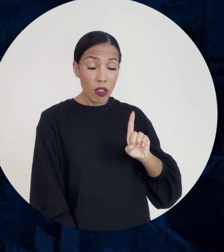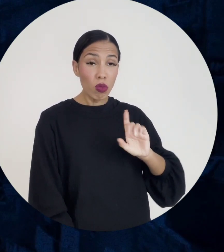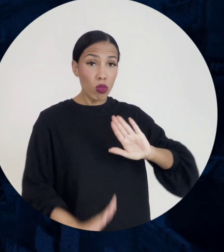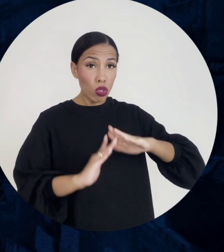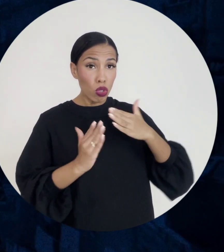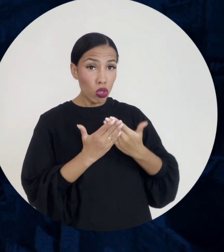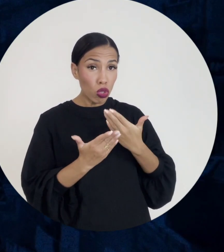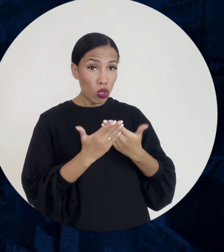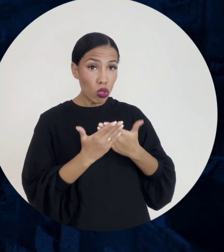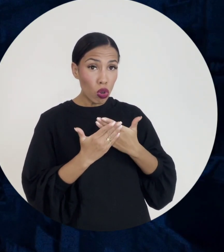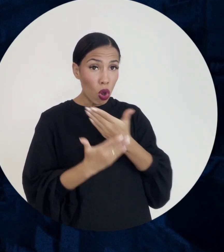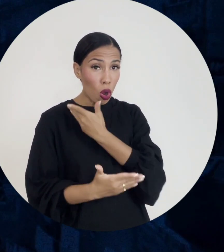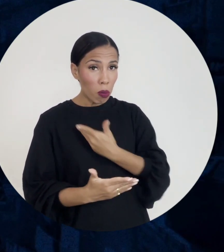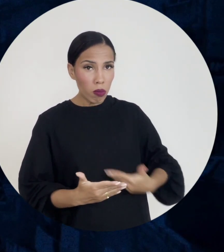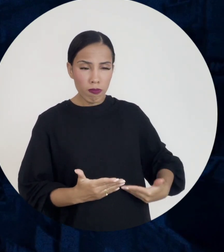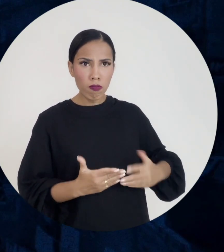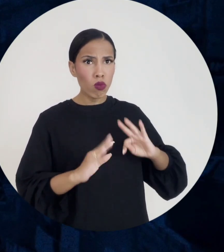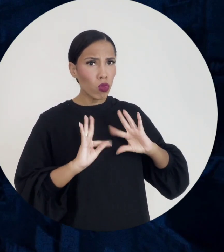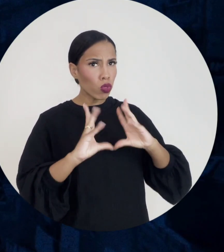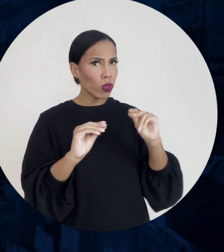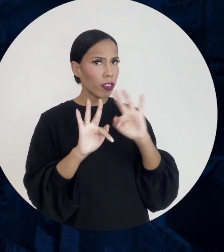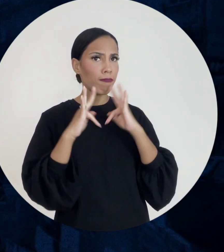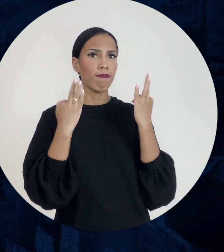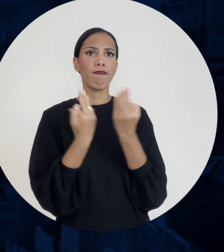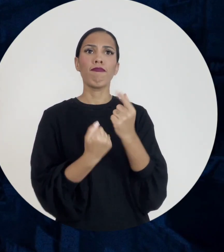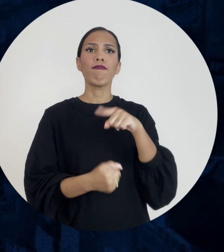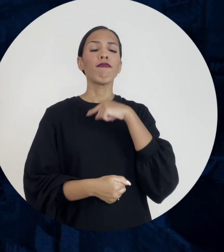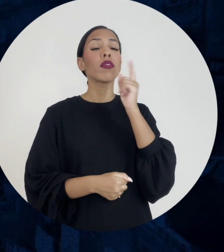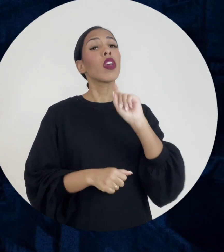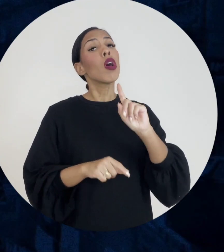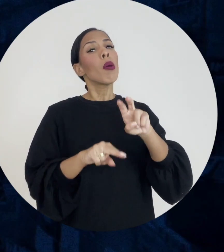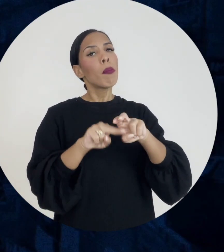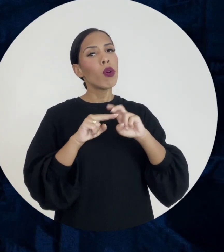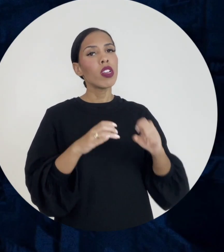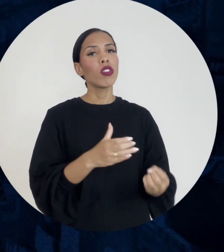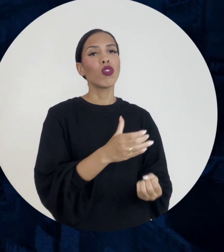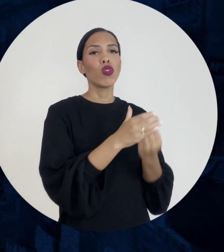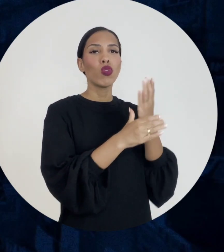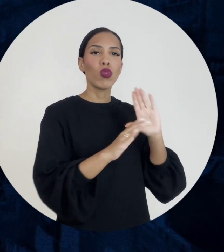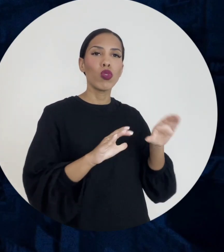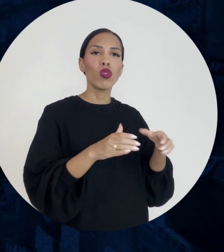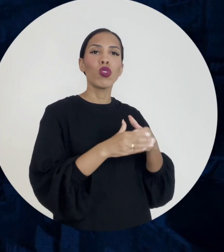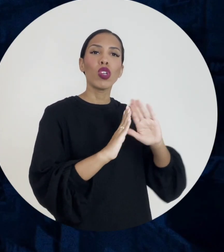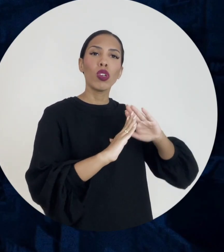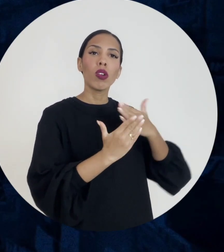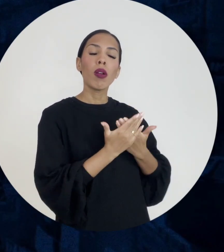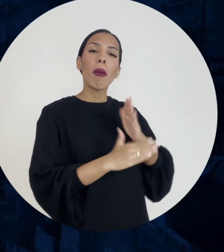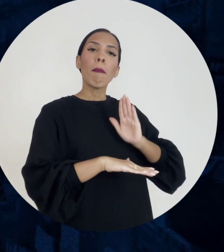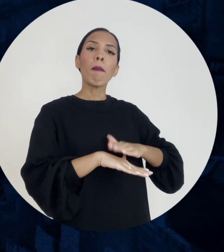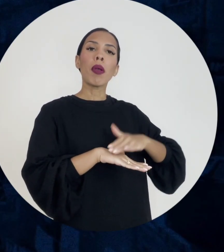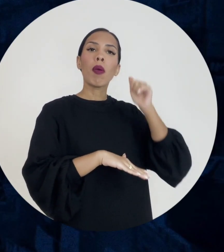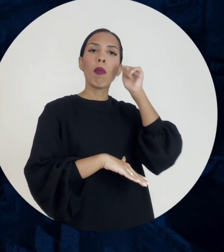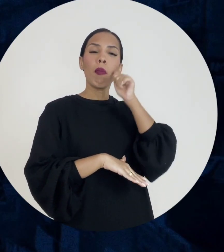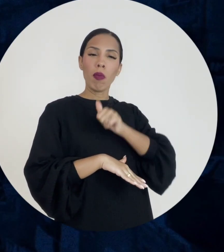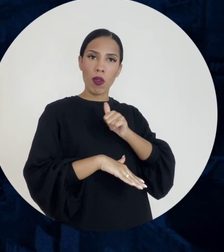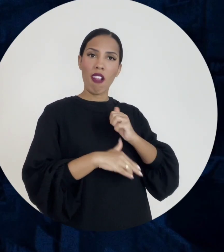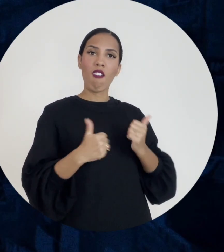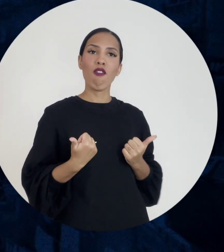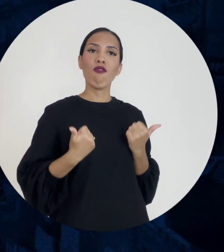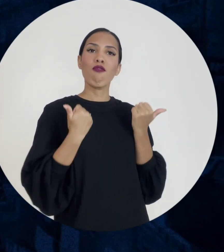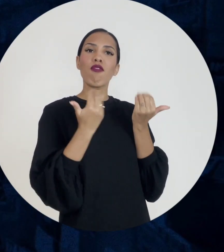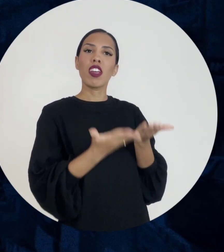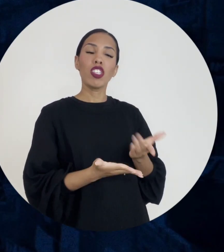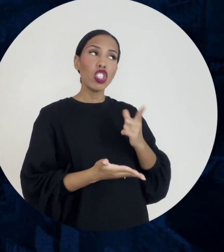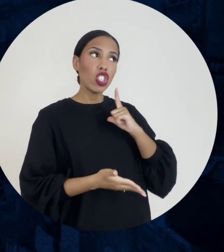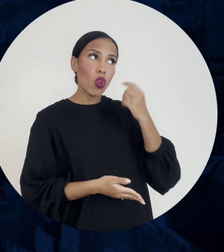famílias. É nesse contexto que surgem as escolinhas comunitárias na Rocinha, mobilizadas por mulheres que ofereciam o